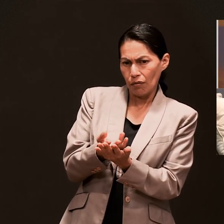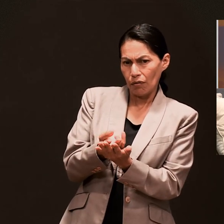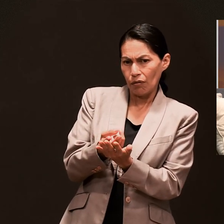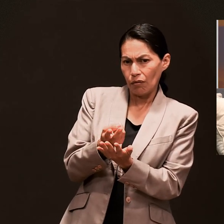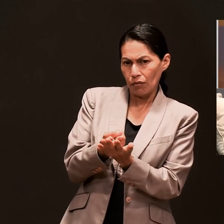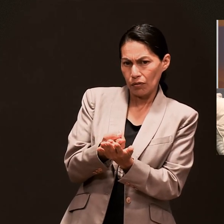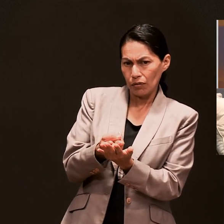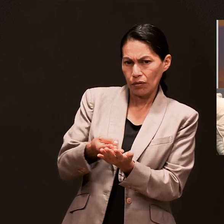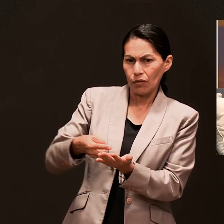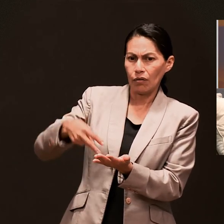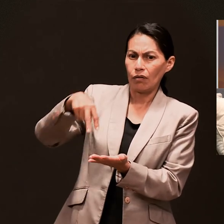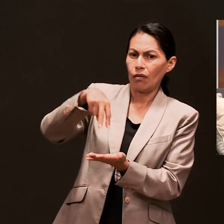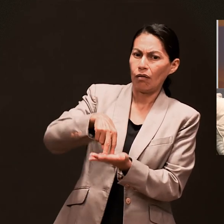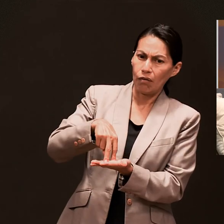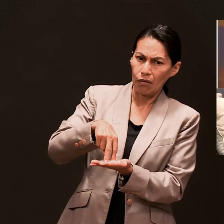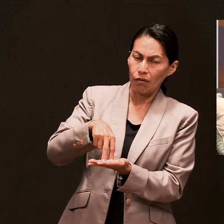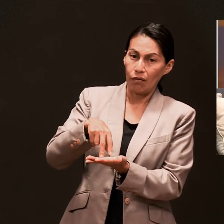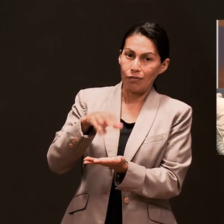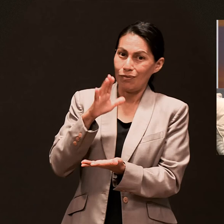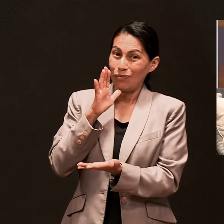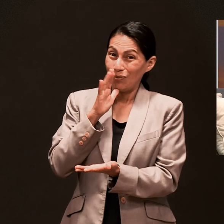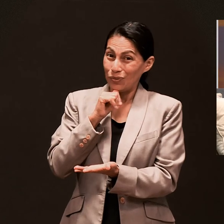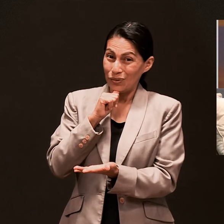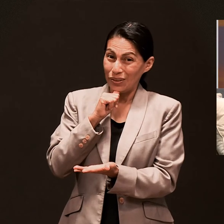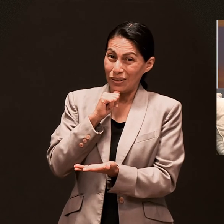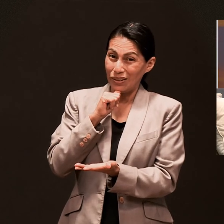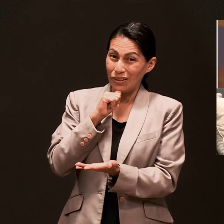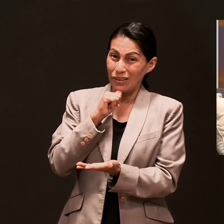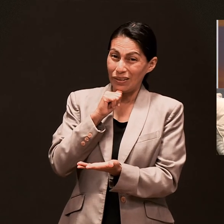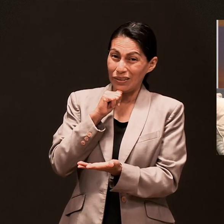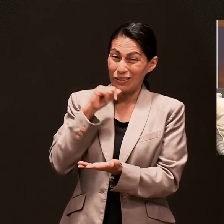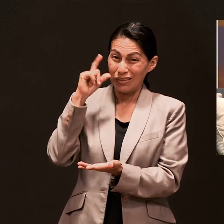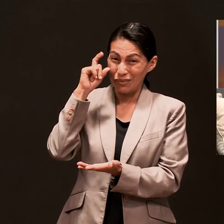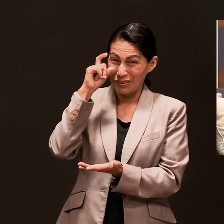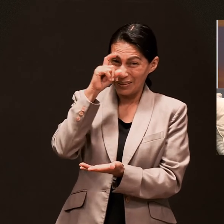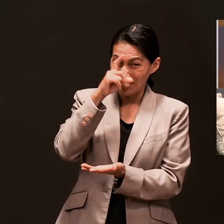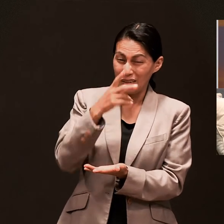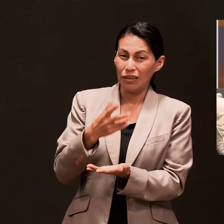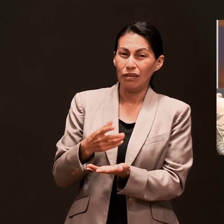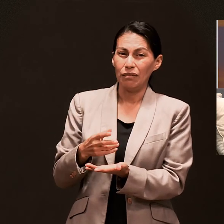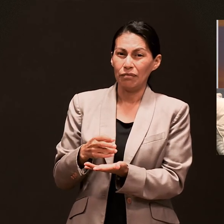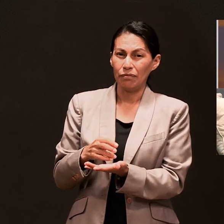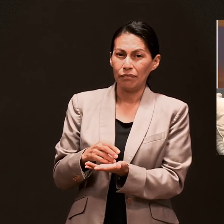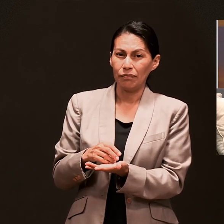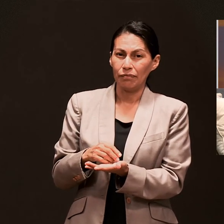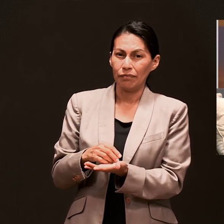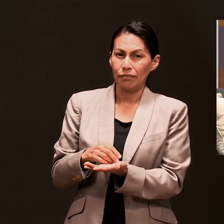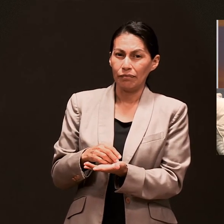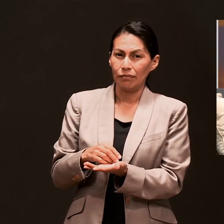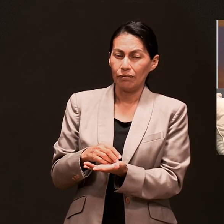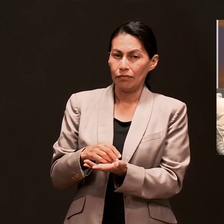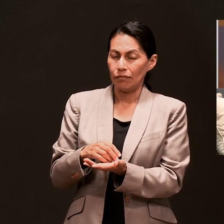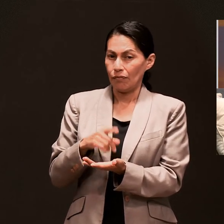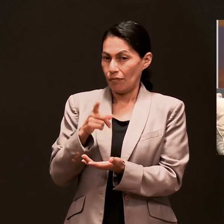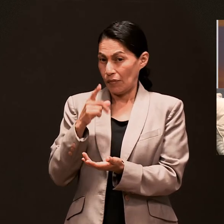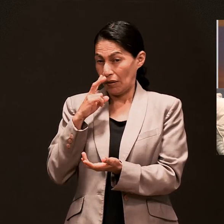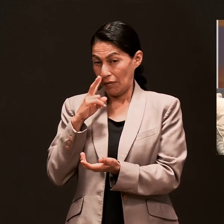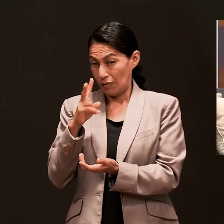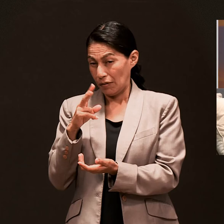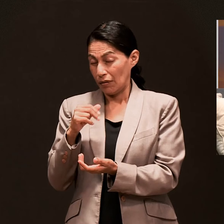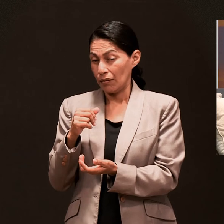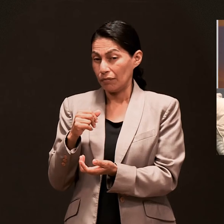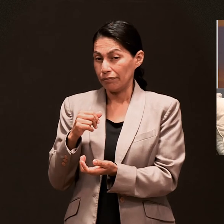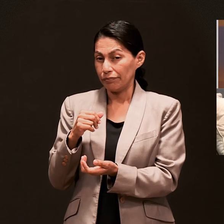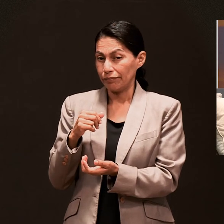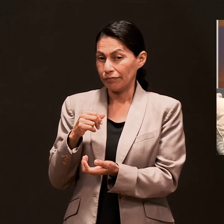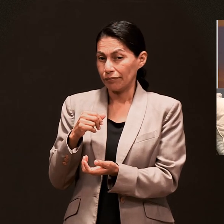quedé obviamente no podía hacerlo como ahorita normalmente uno lo hace sino que era para que